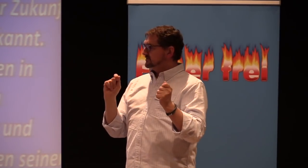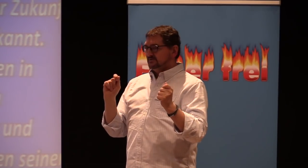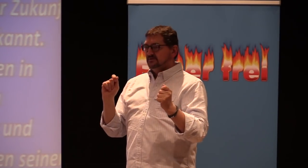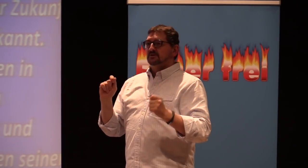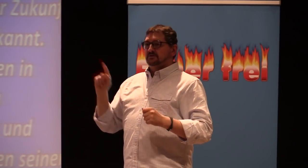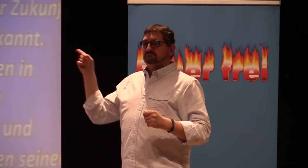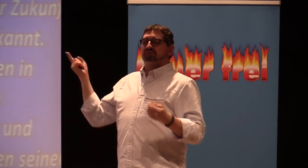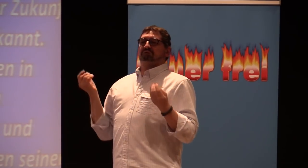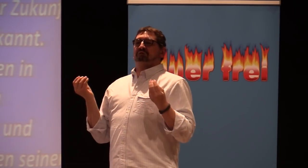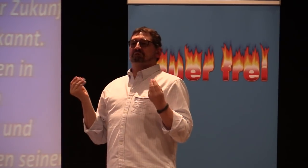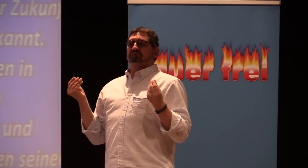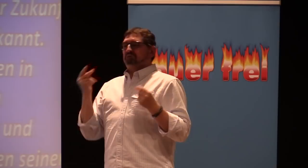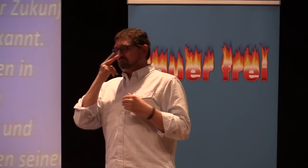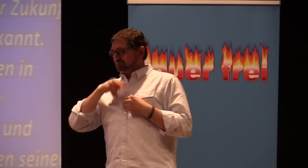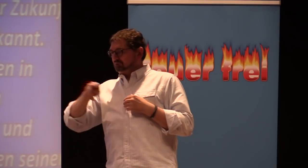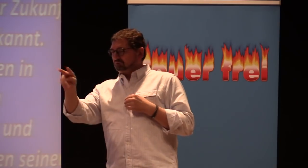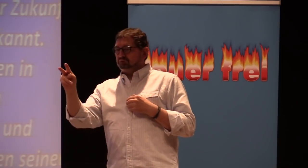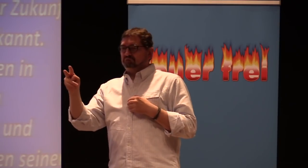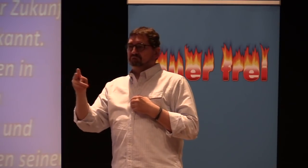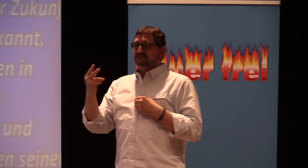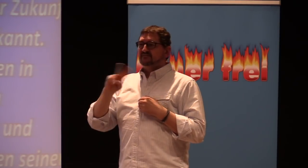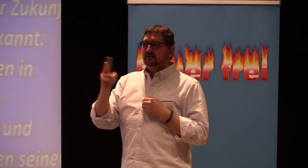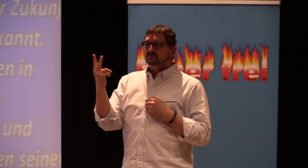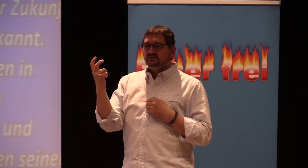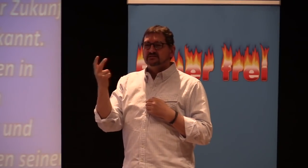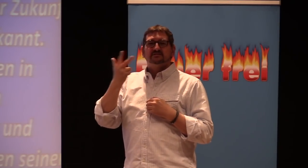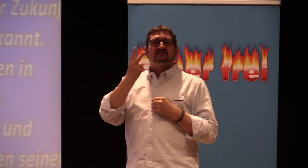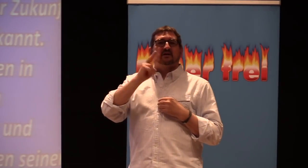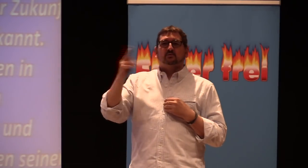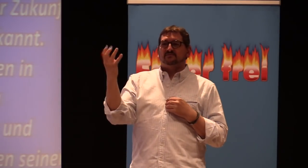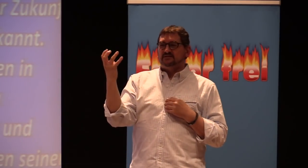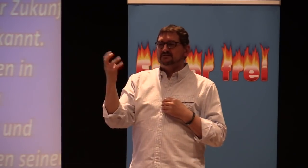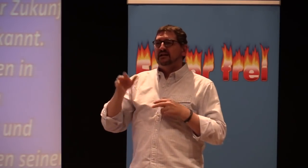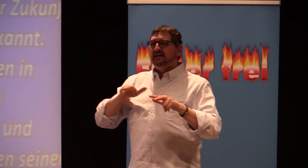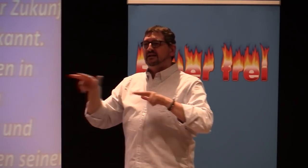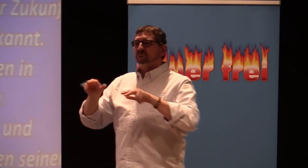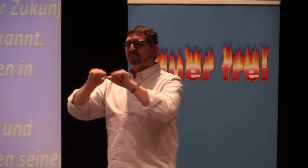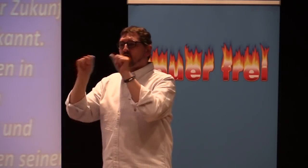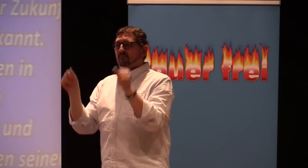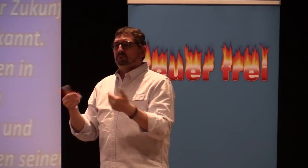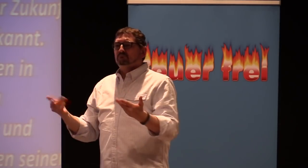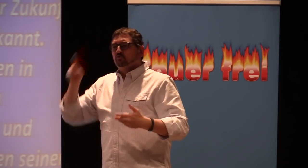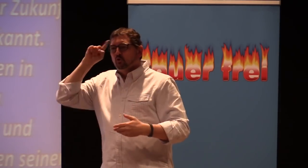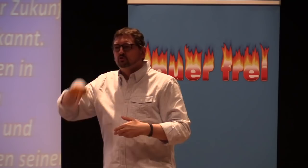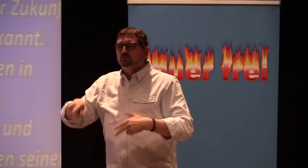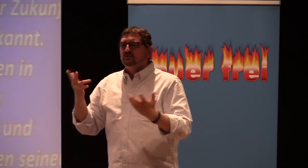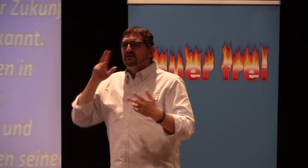und hat auch schon angemahnt, dass die Gesellschaft sich in einem großen Wandel befindet. Dass die Regierungsformen, so wie